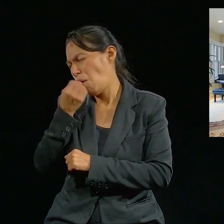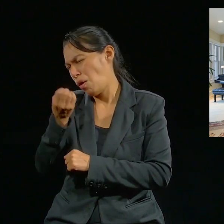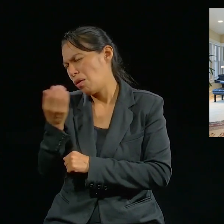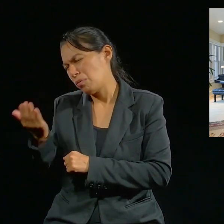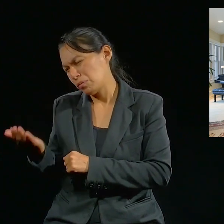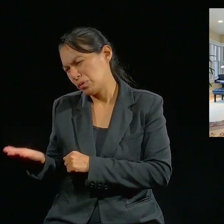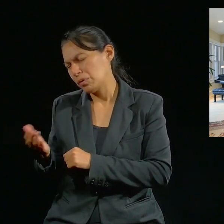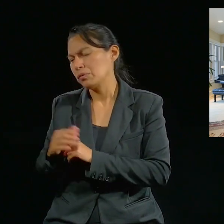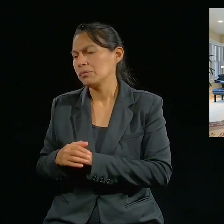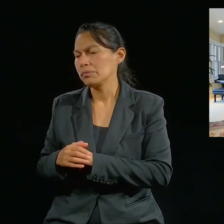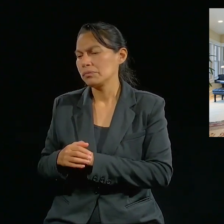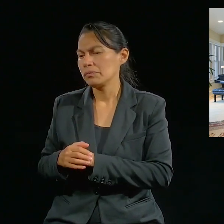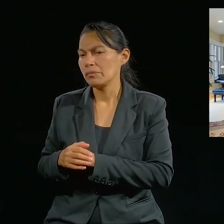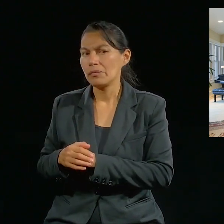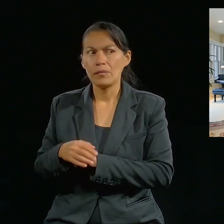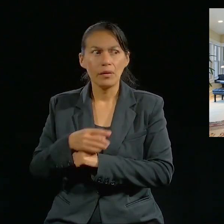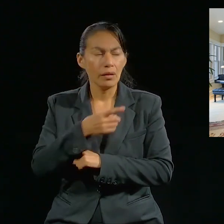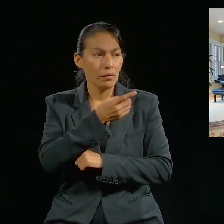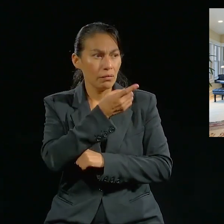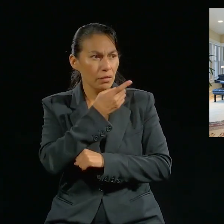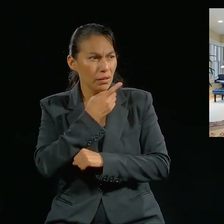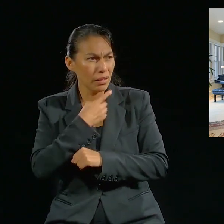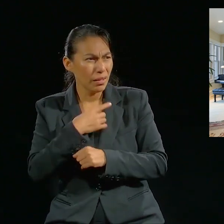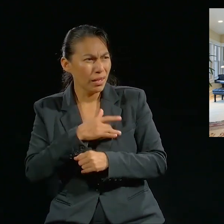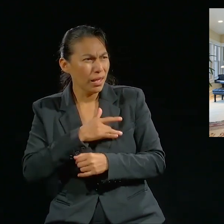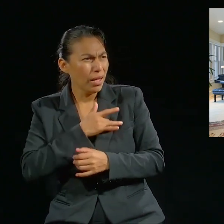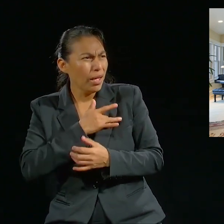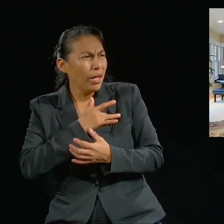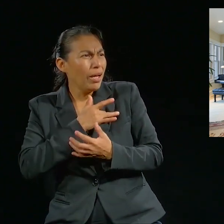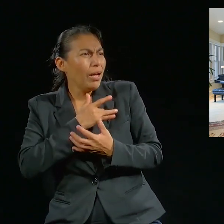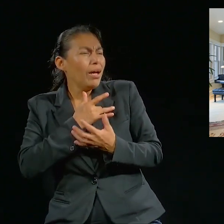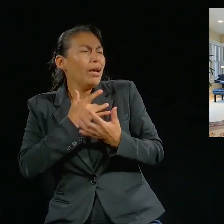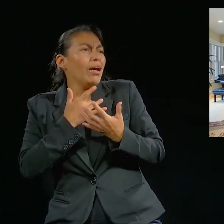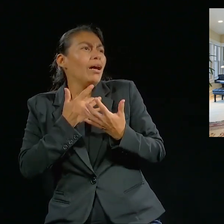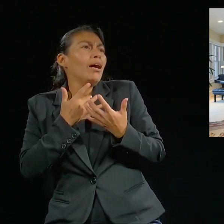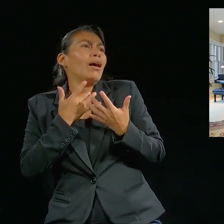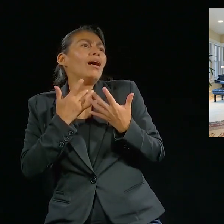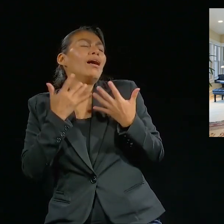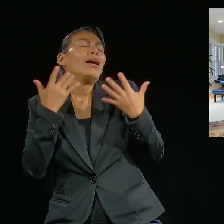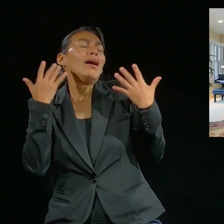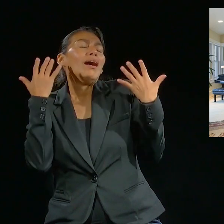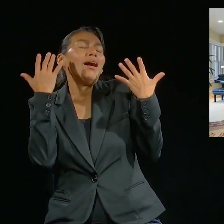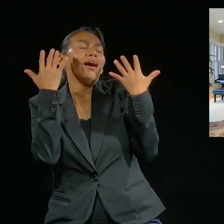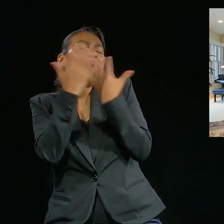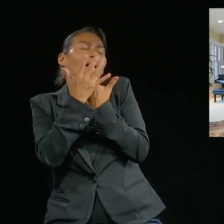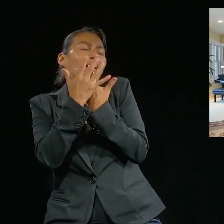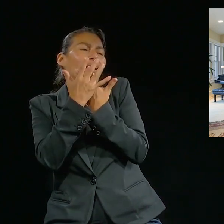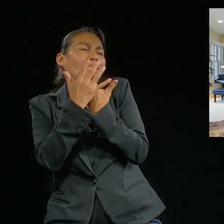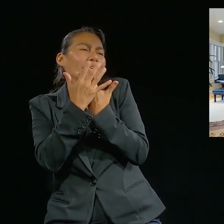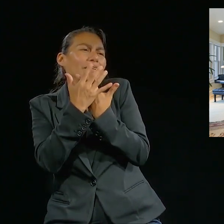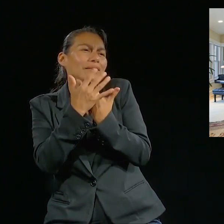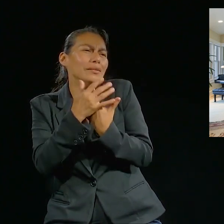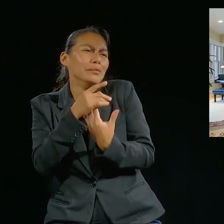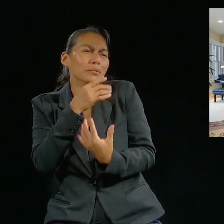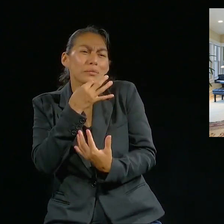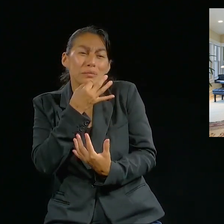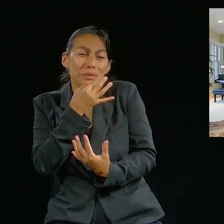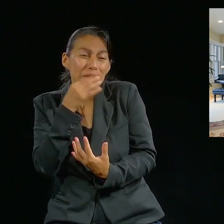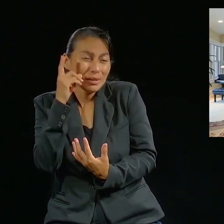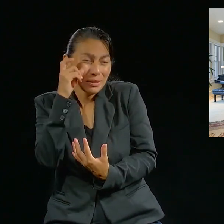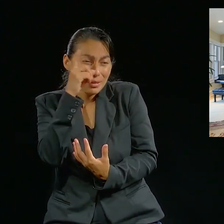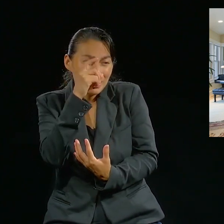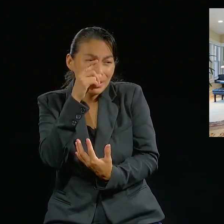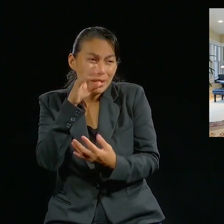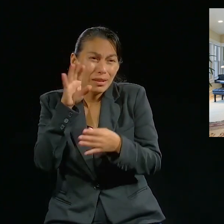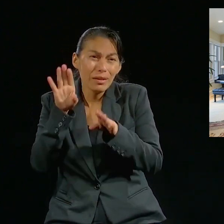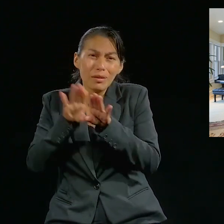hacer una oración por ti pastor cuando él me dijo esas palabras yo quedé tan sorprendida porque era un momento